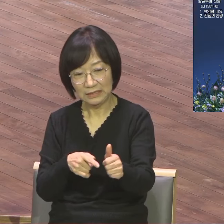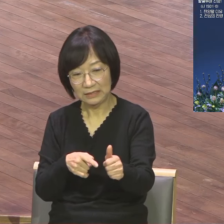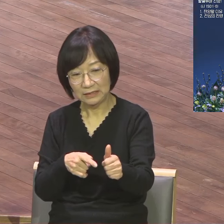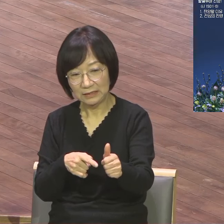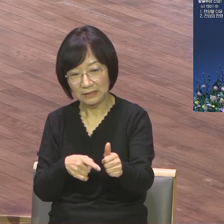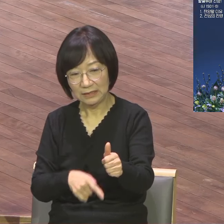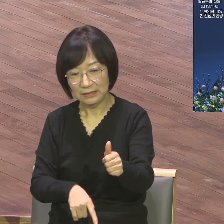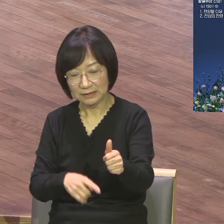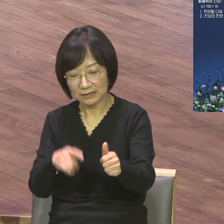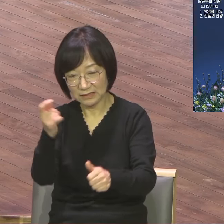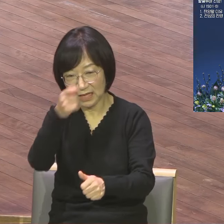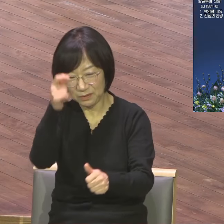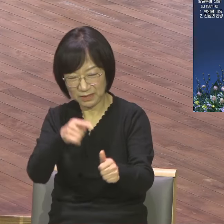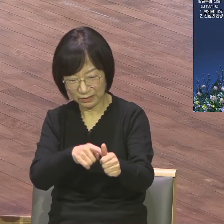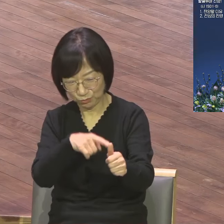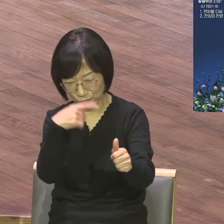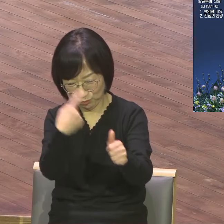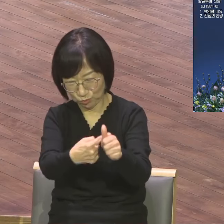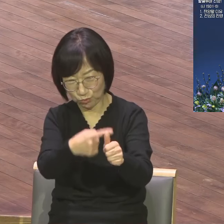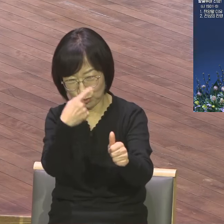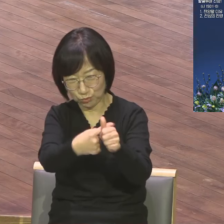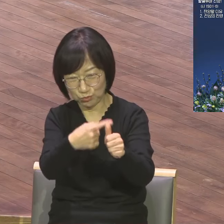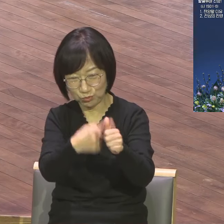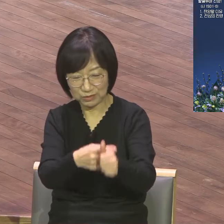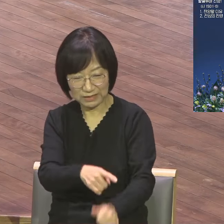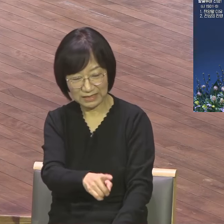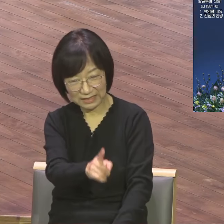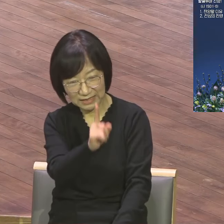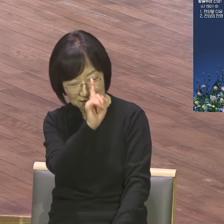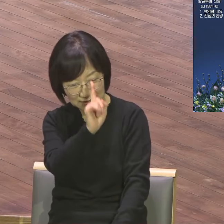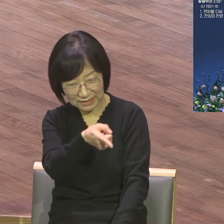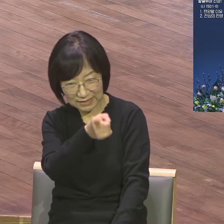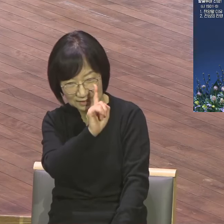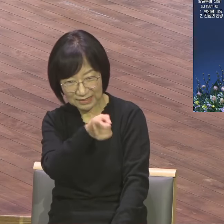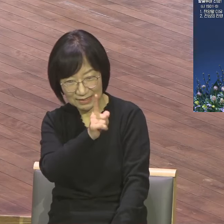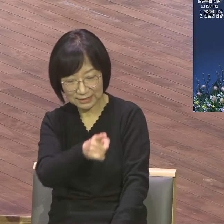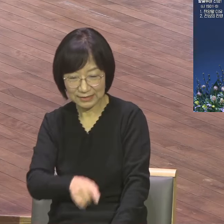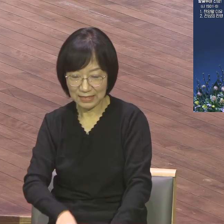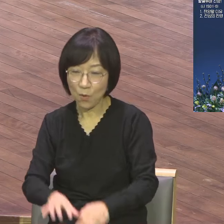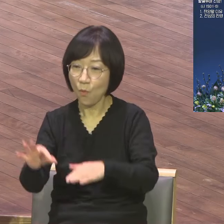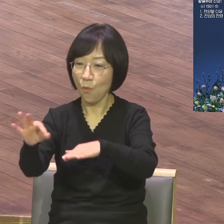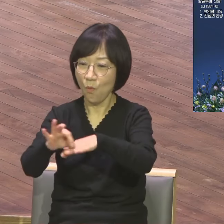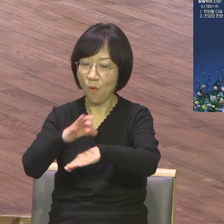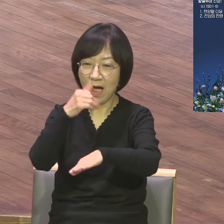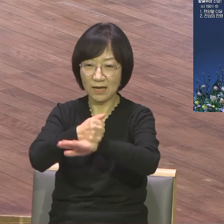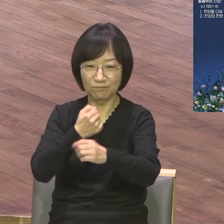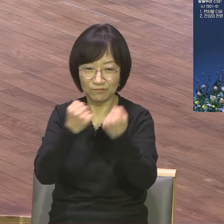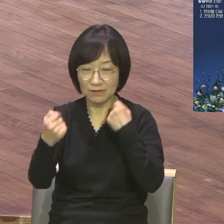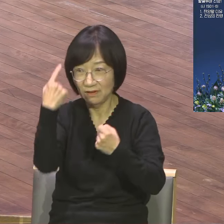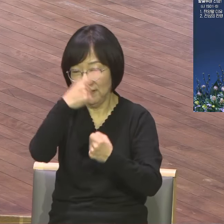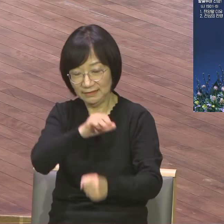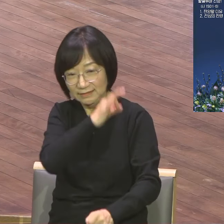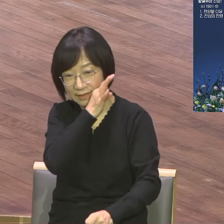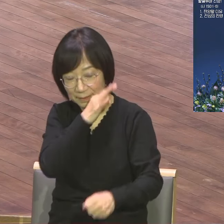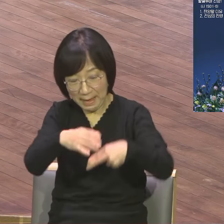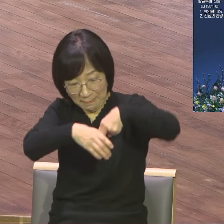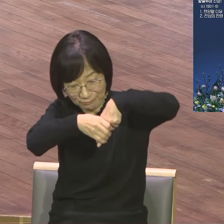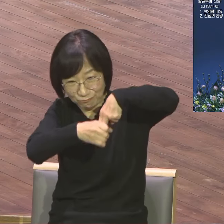바울을 조롱합니다. 아, 이 다윗을 조롱합니다. 아이고 왕이 채통도 없이 바지가